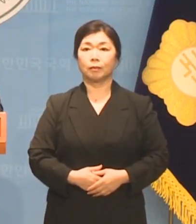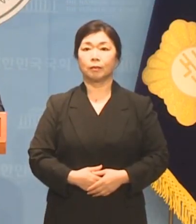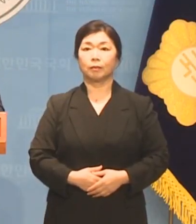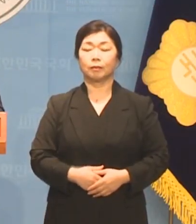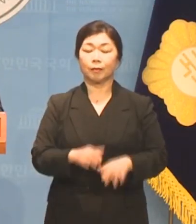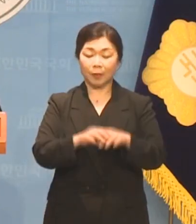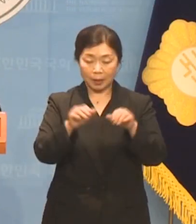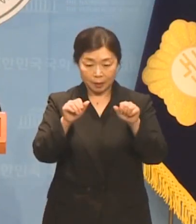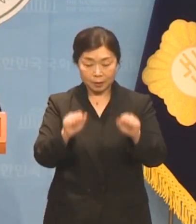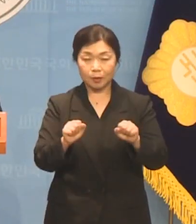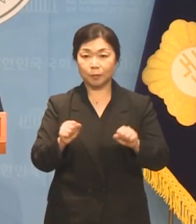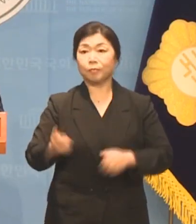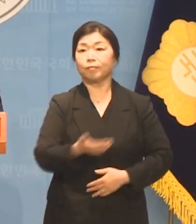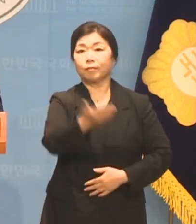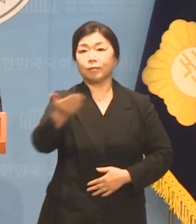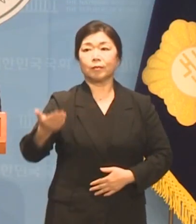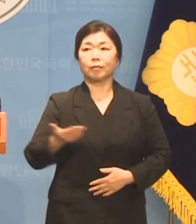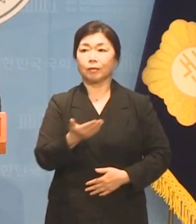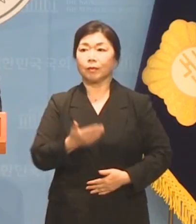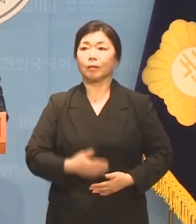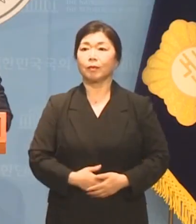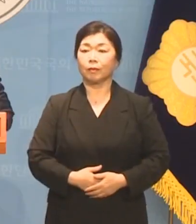네, 안녕하세요, 국민 여러분.